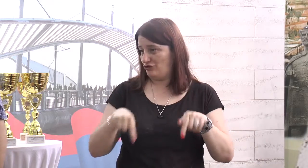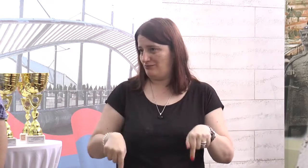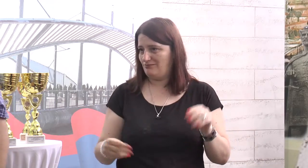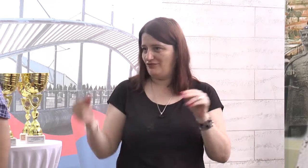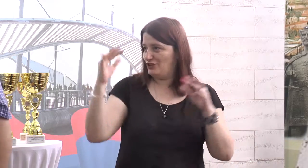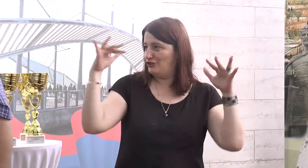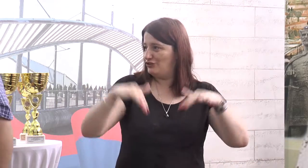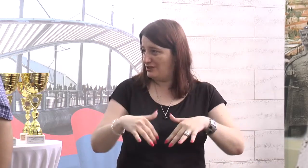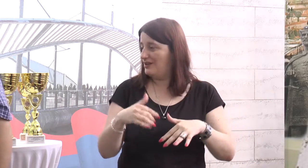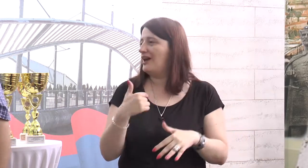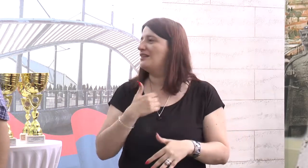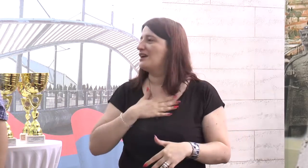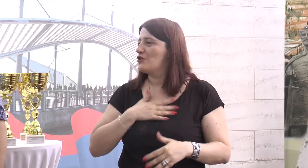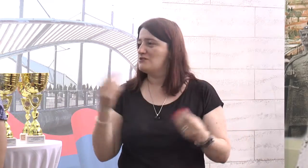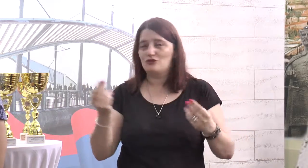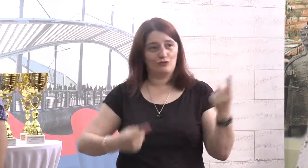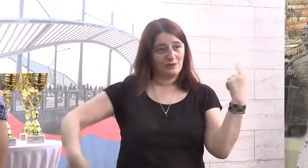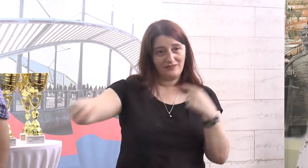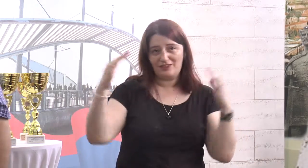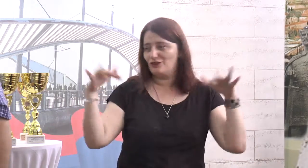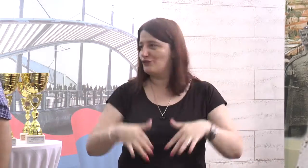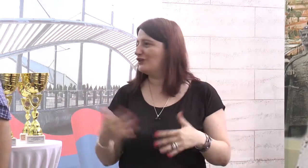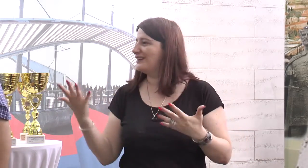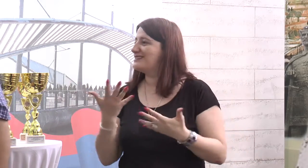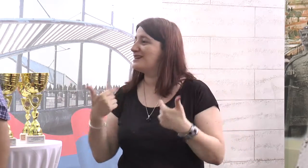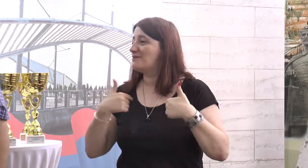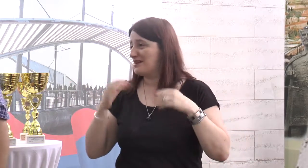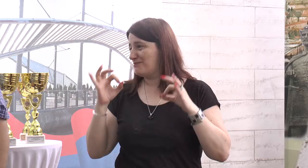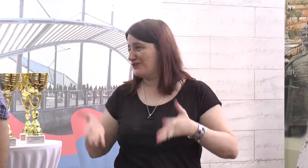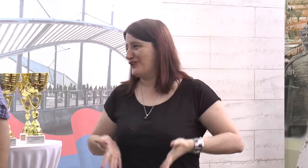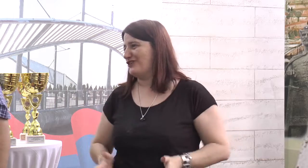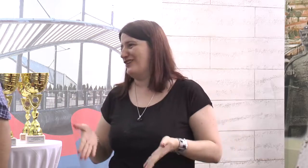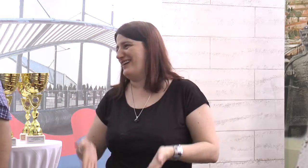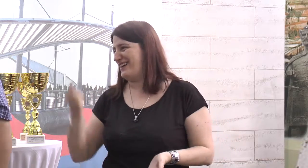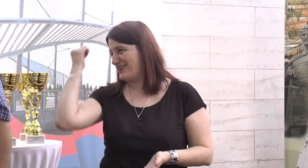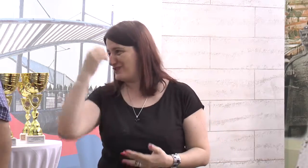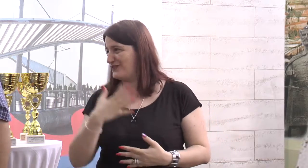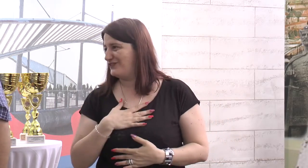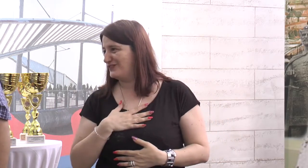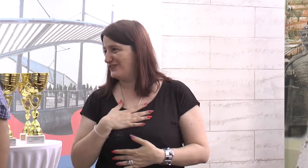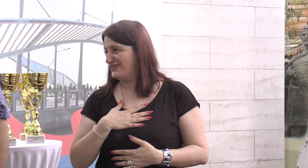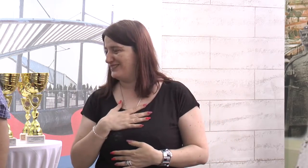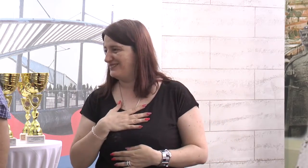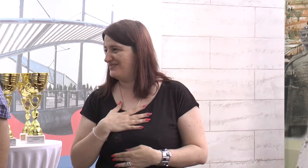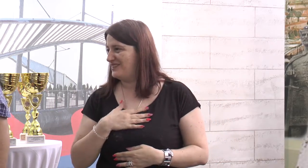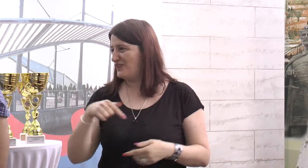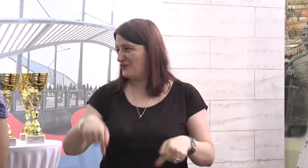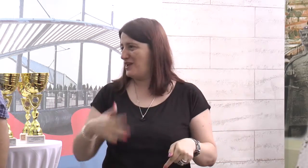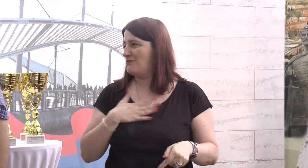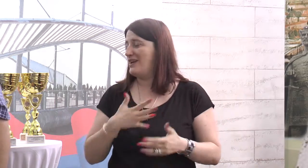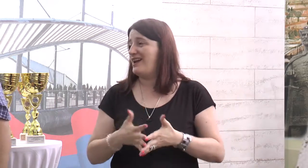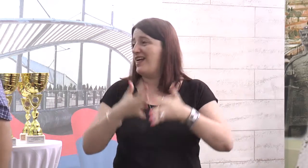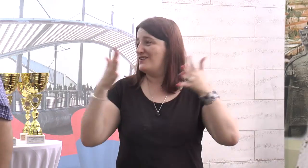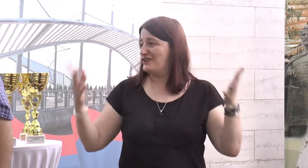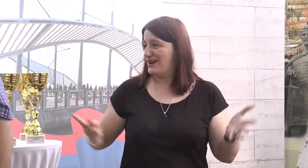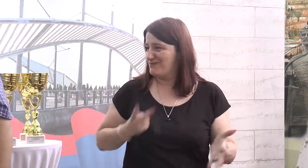ovakvog karaktera bio prošle godine u Kragujevcu, sada smo baš povećali broj. I drago mi je što sam ovde zato